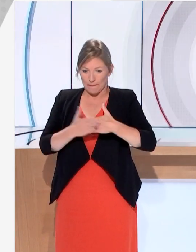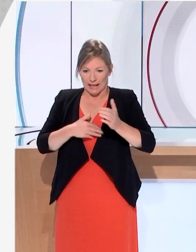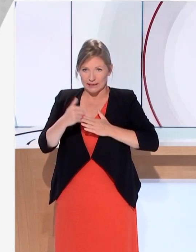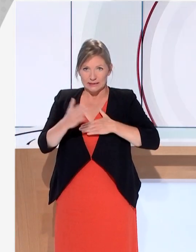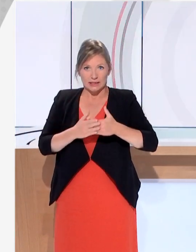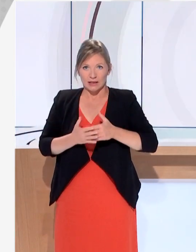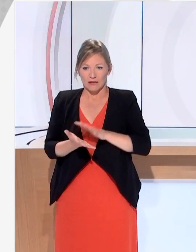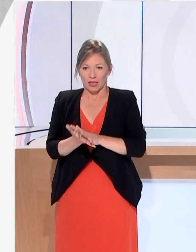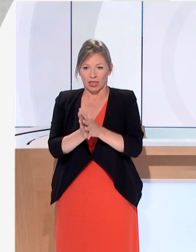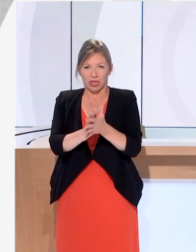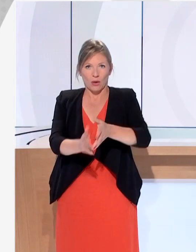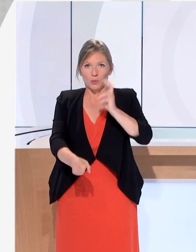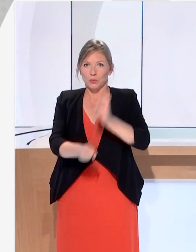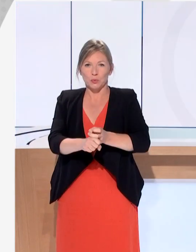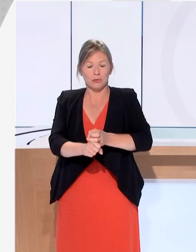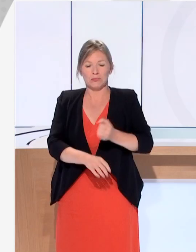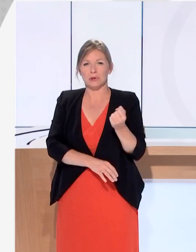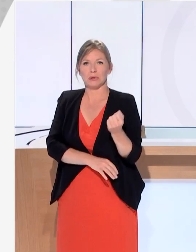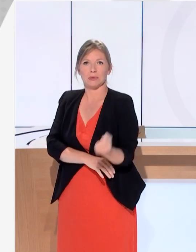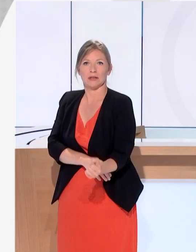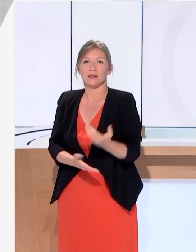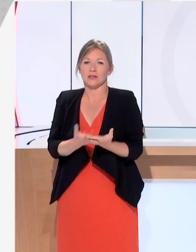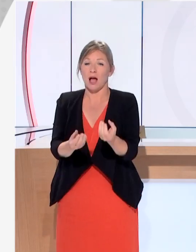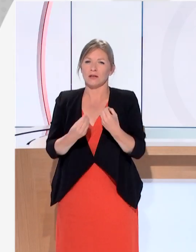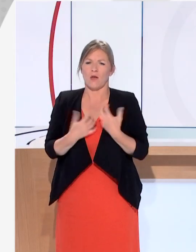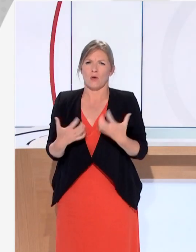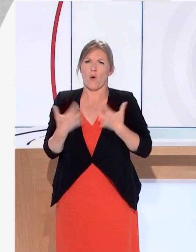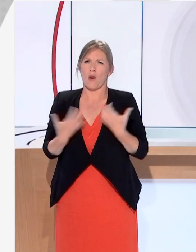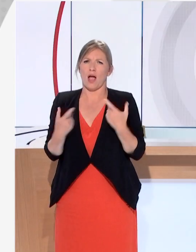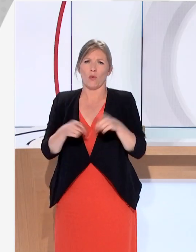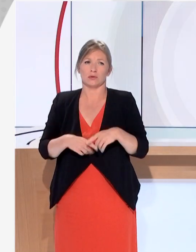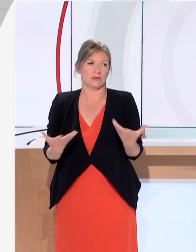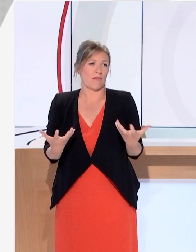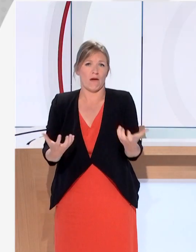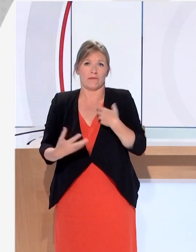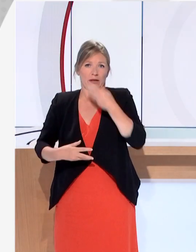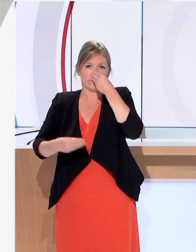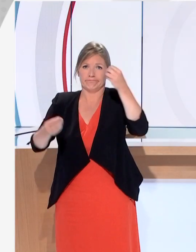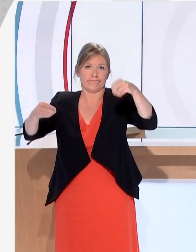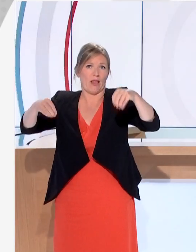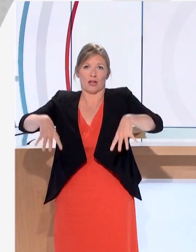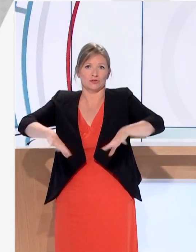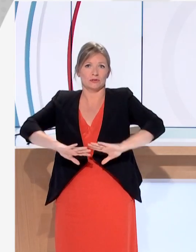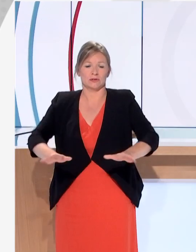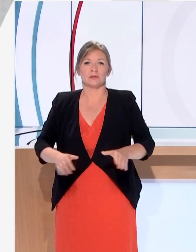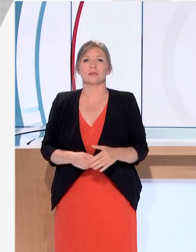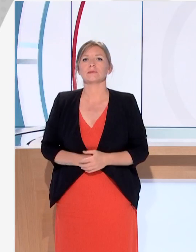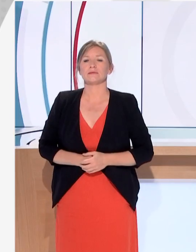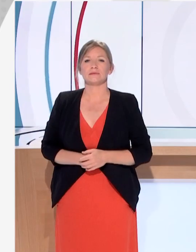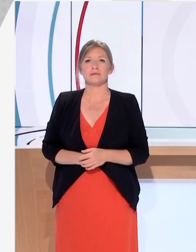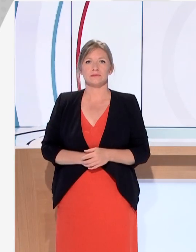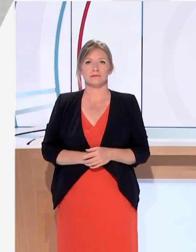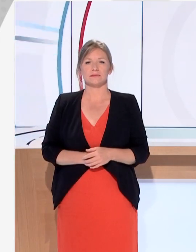de plus en plus compliquée. Autant de facteurs qui nourrissent une colère, voire une certaine résignation chez les apiculteurs.